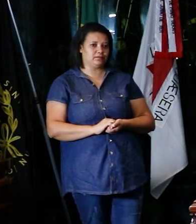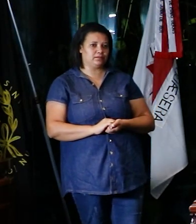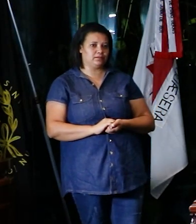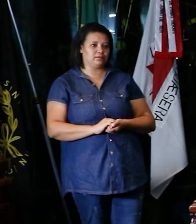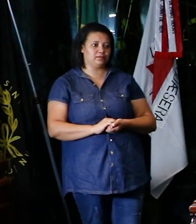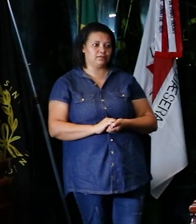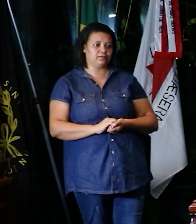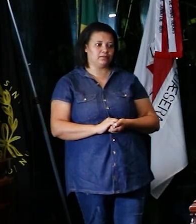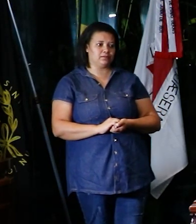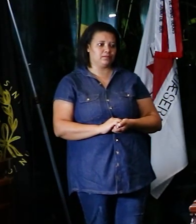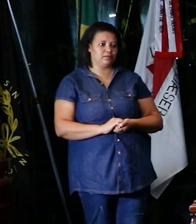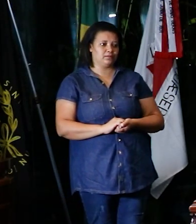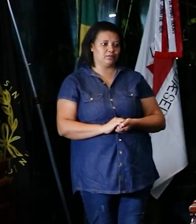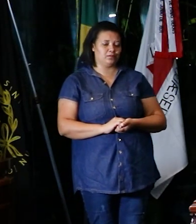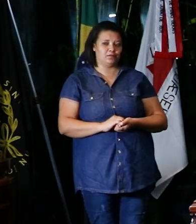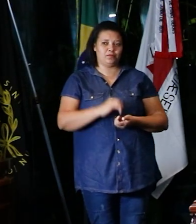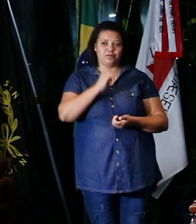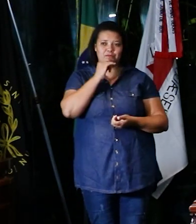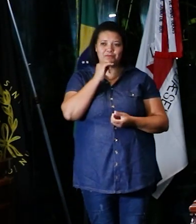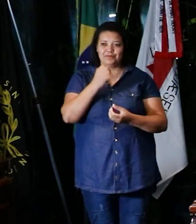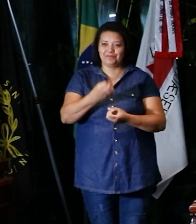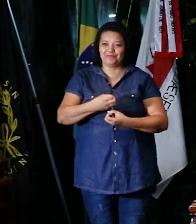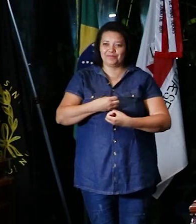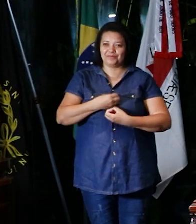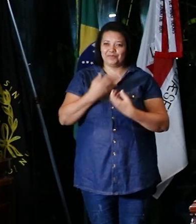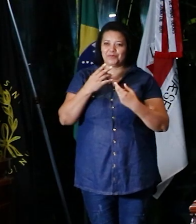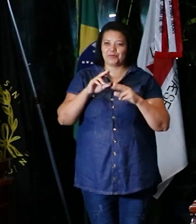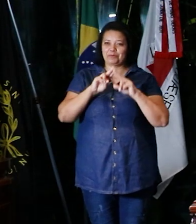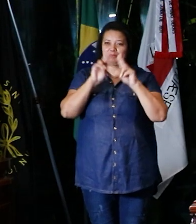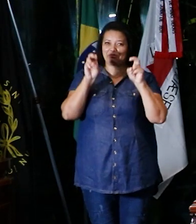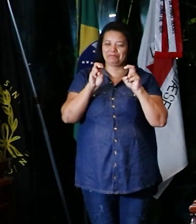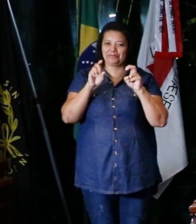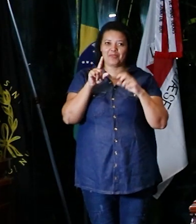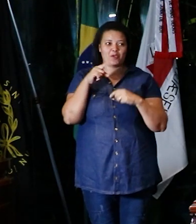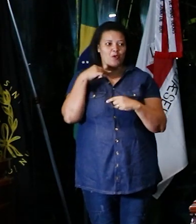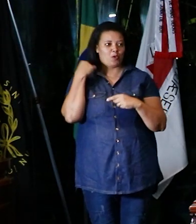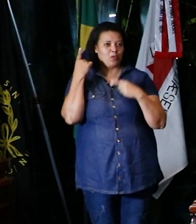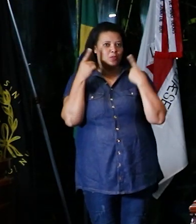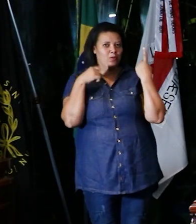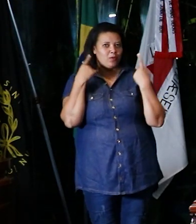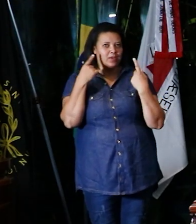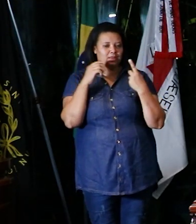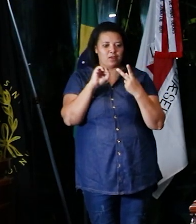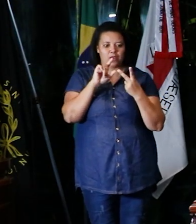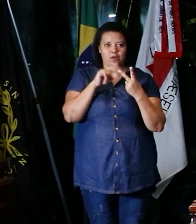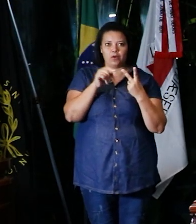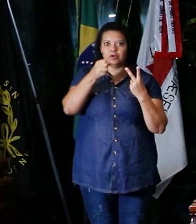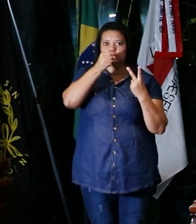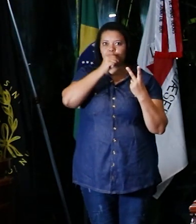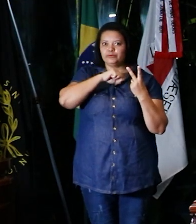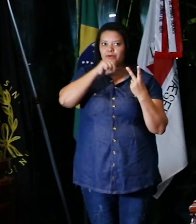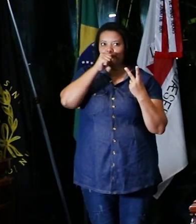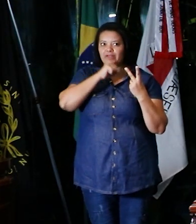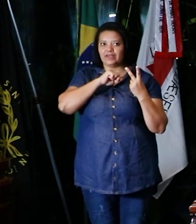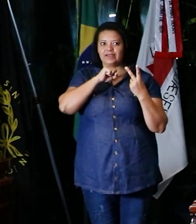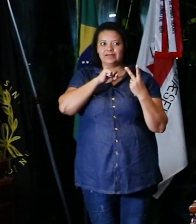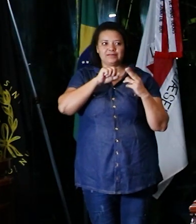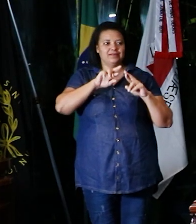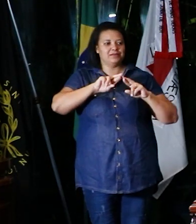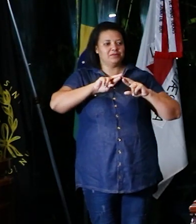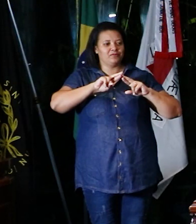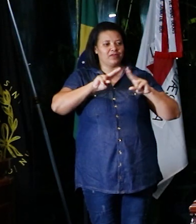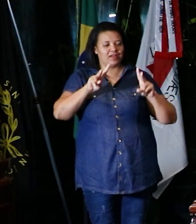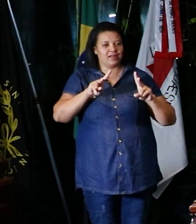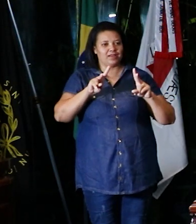Por exemplo, a doida, o do sorvete. Não, a doida é conto, conto, conto maravilhoso. Sorvete é um